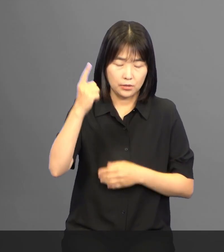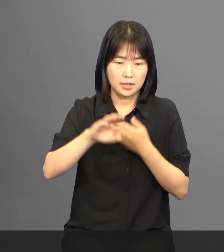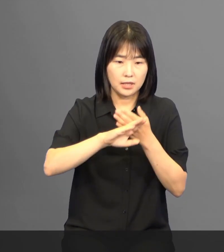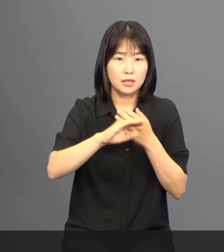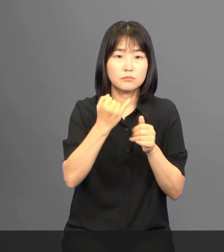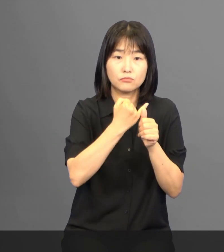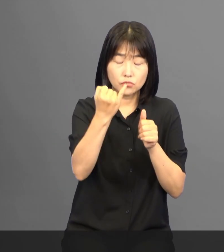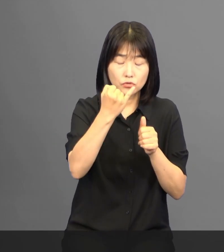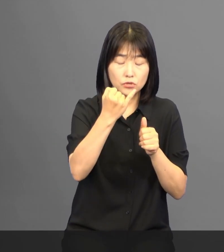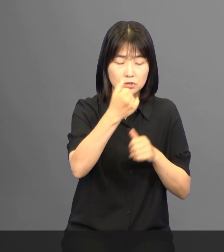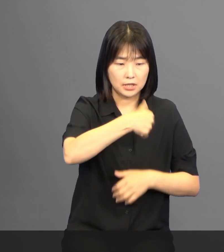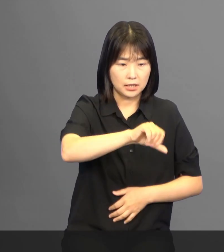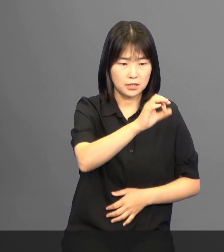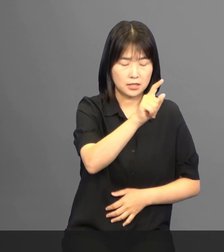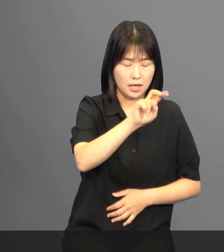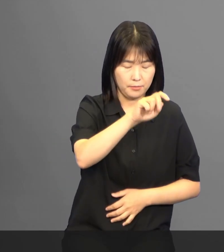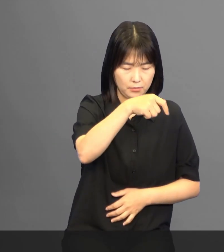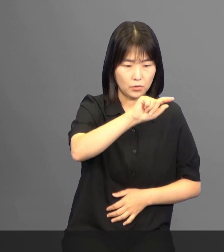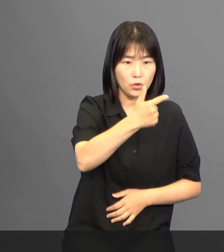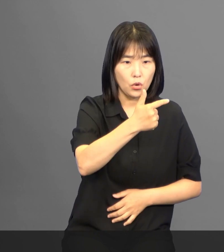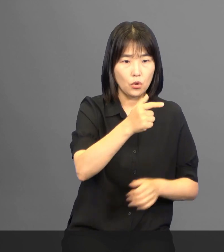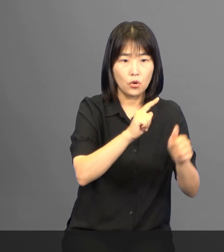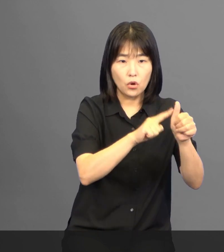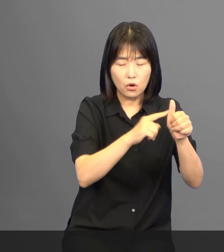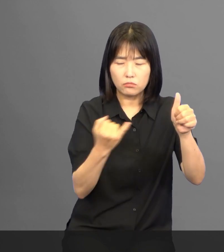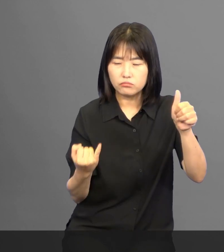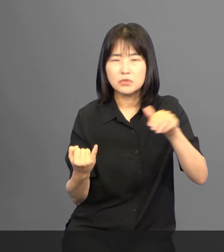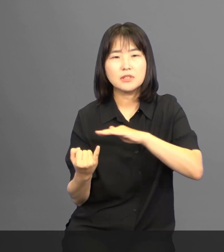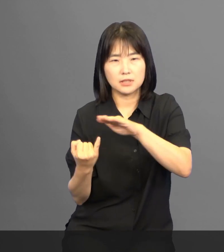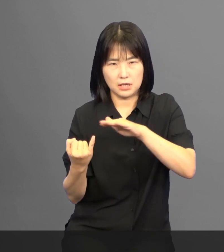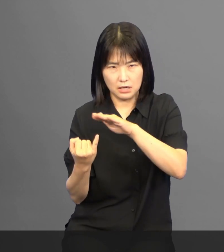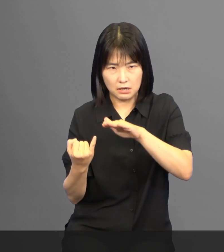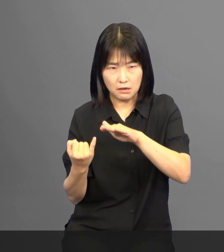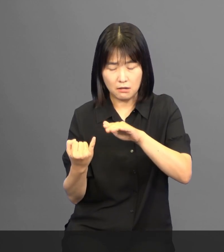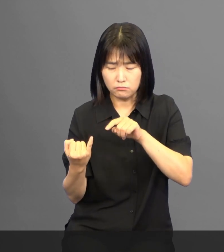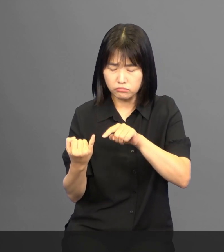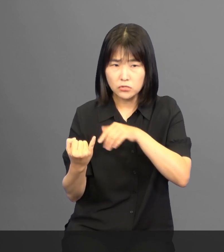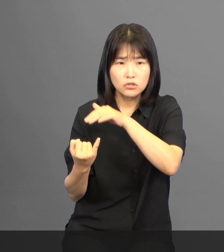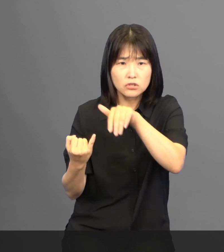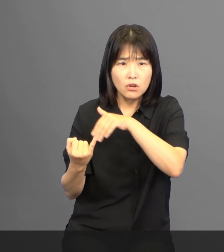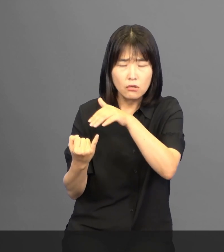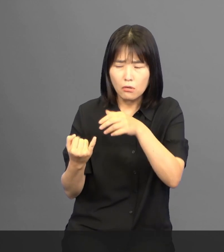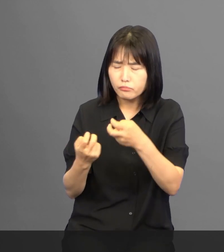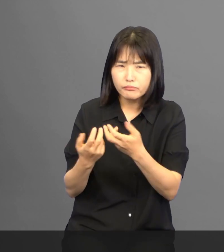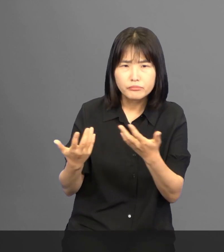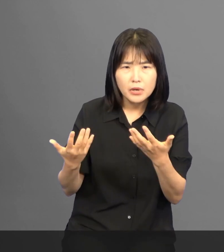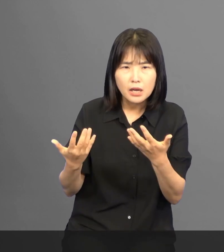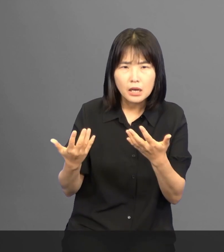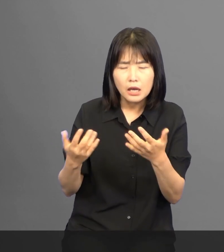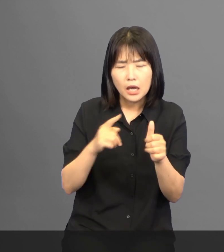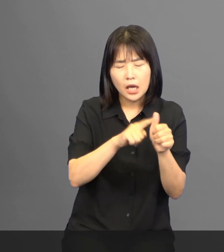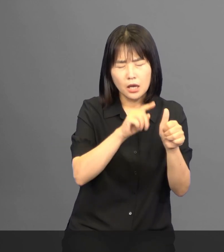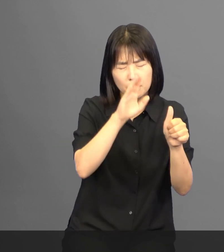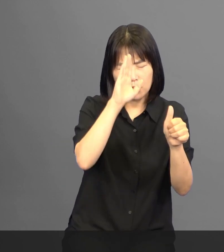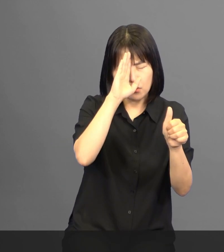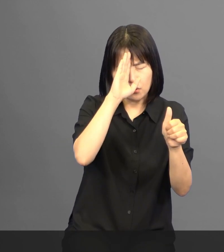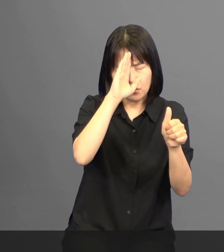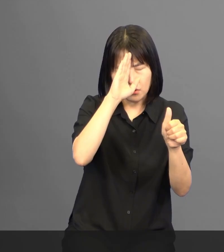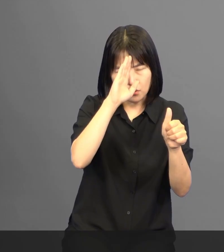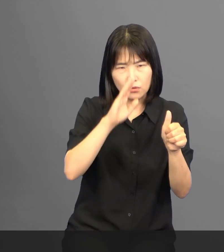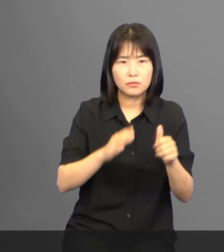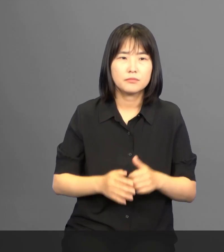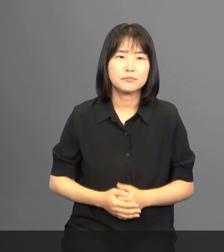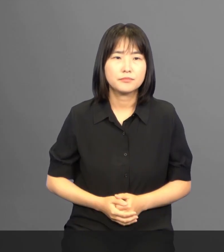사랑하였다. 암논은 자기의 누이 다말을 사랑하였으나 처녀이므로 어찌할 수 없는 줄을 알고 병이